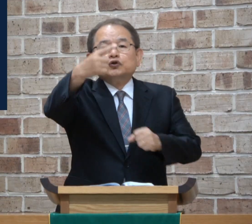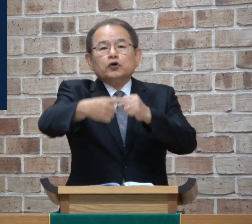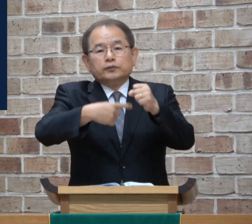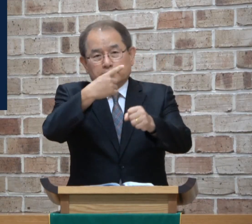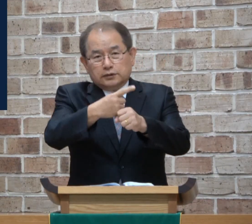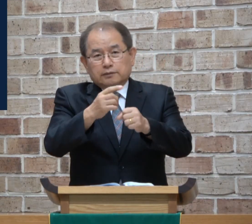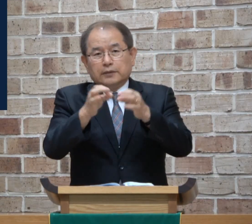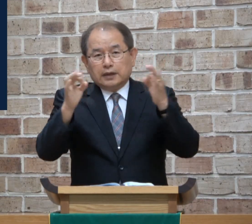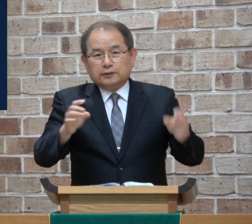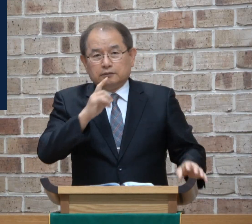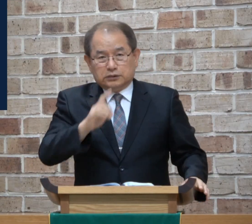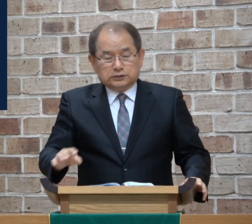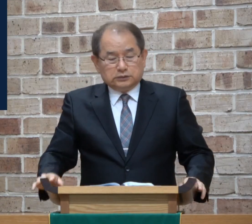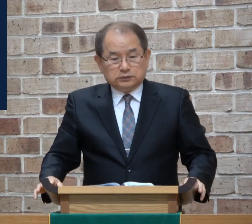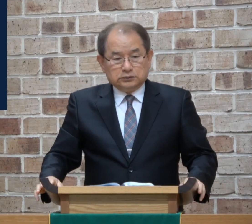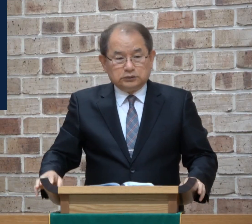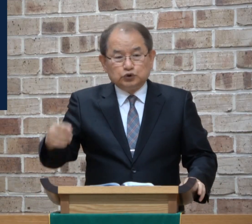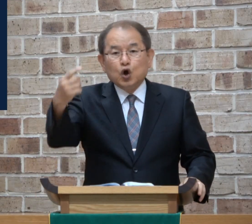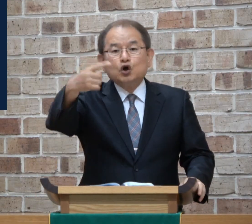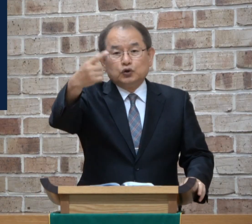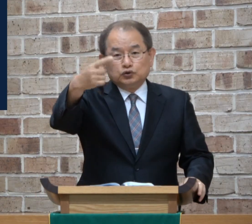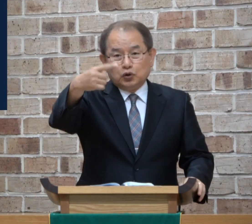이런 비는 1000년 만에 처음이라고 합니다.